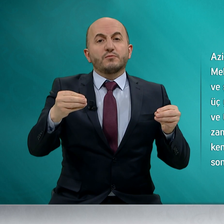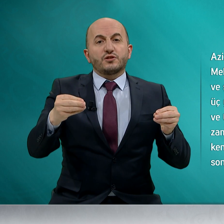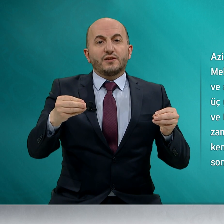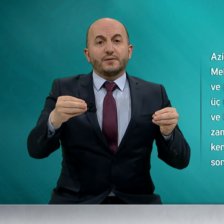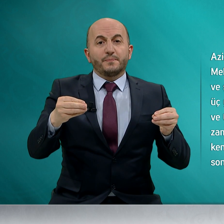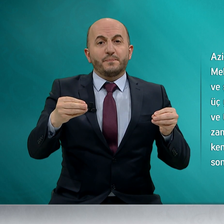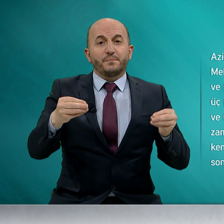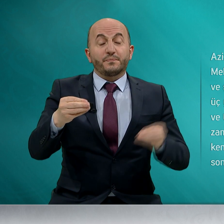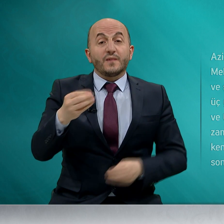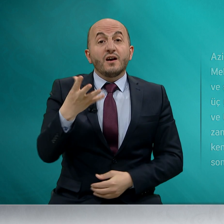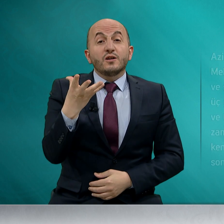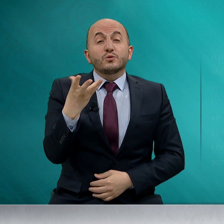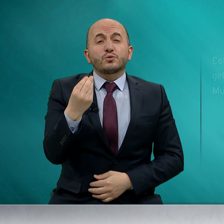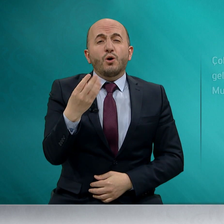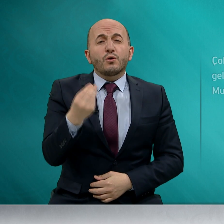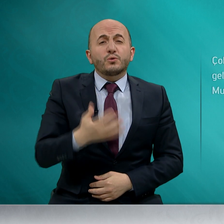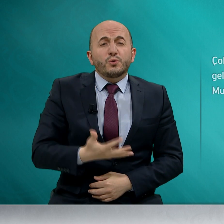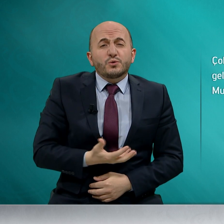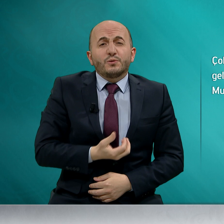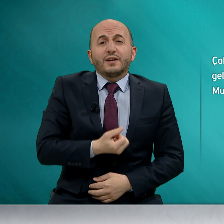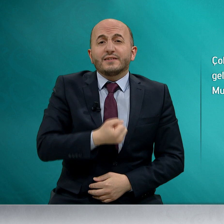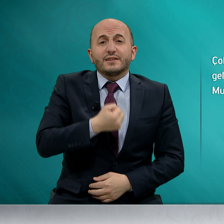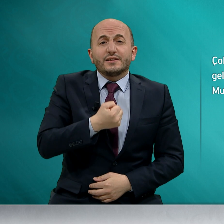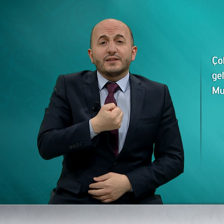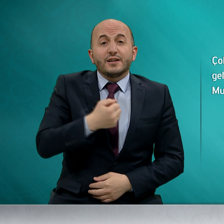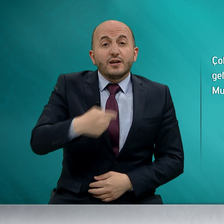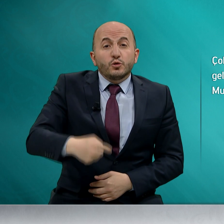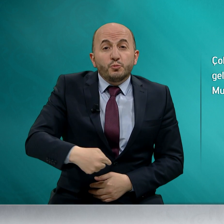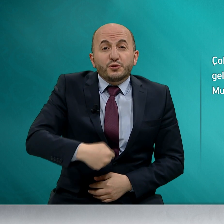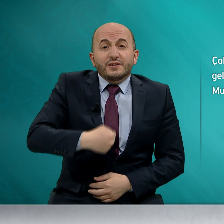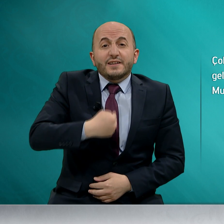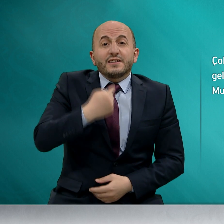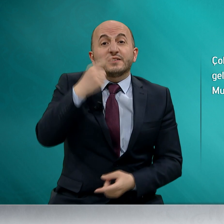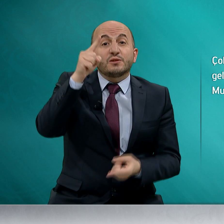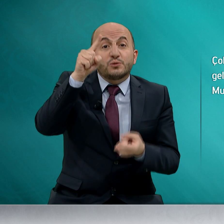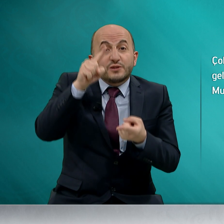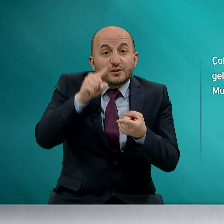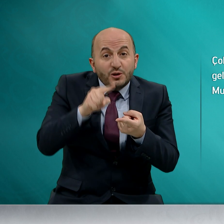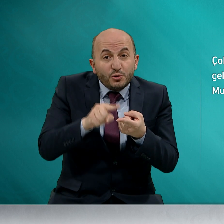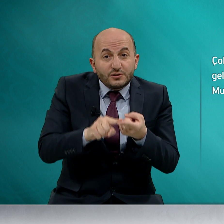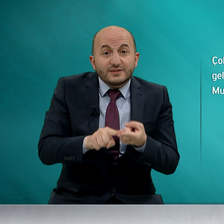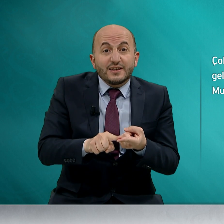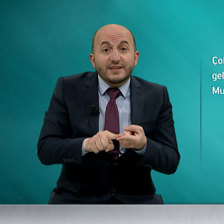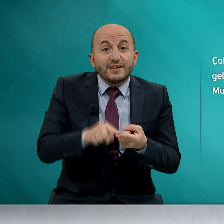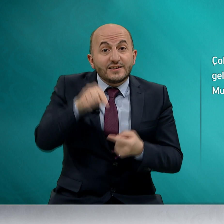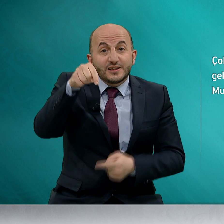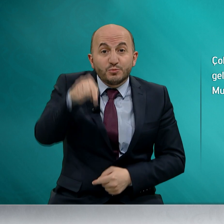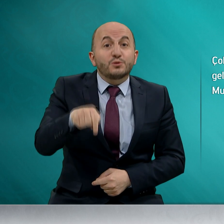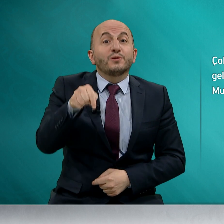kaybetmişti. Çok hüzünlendiği, ümitlerin tükenme noktasına geldiği bu